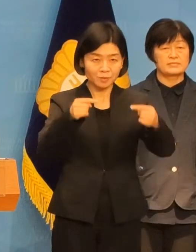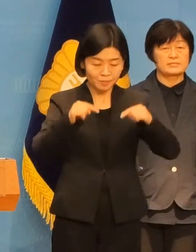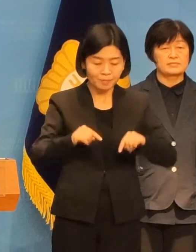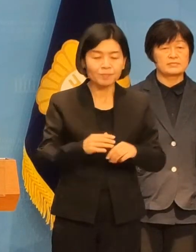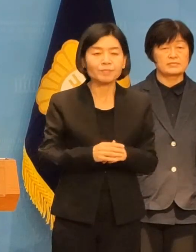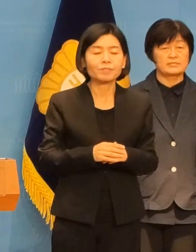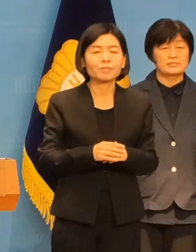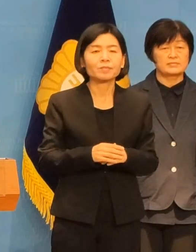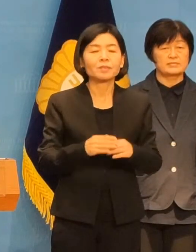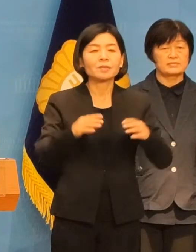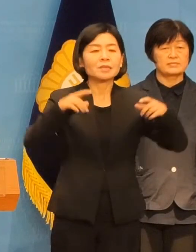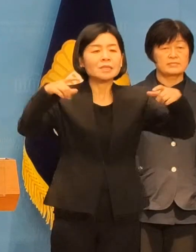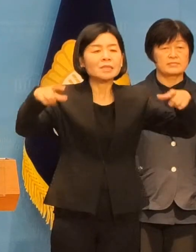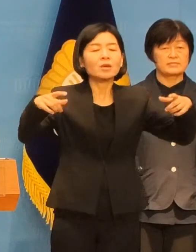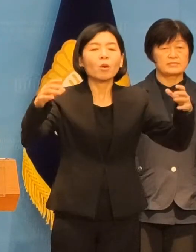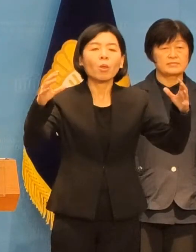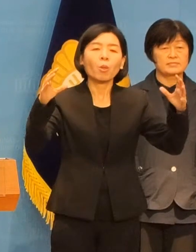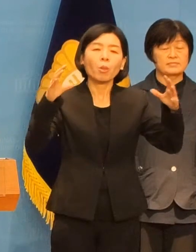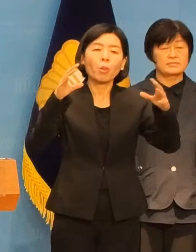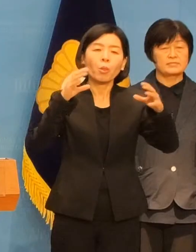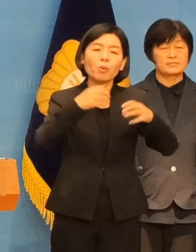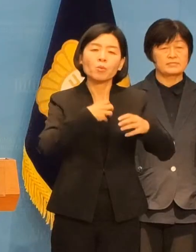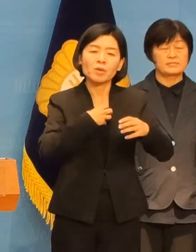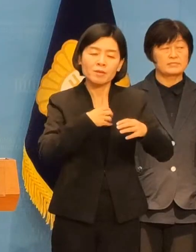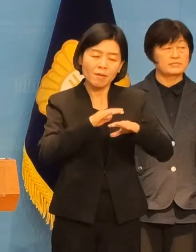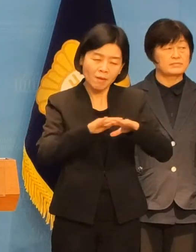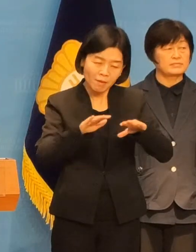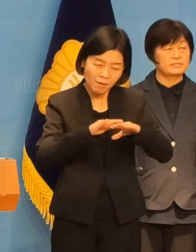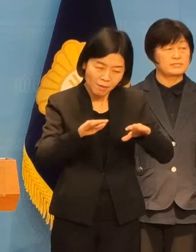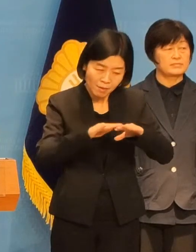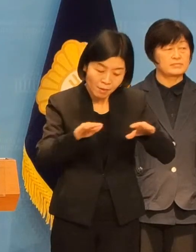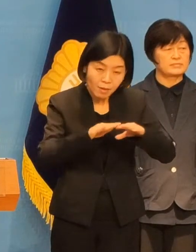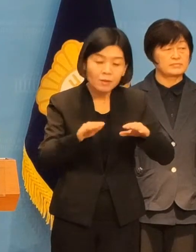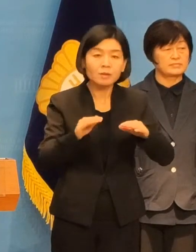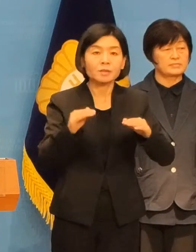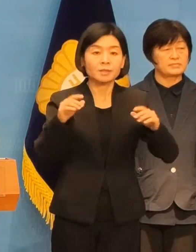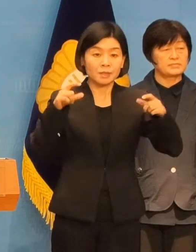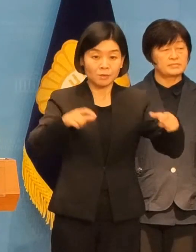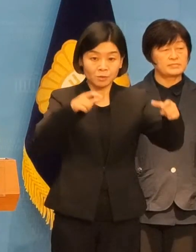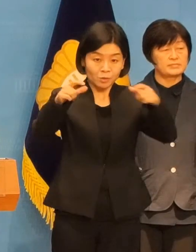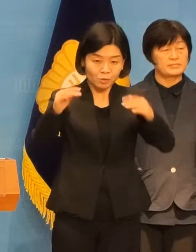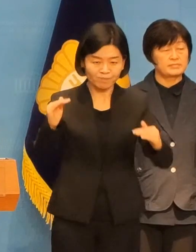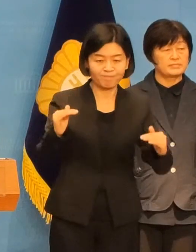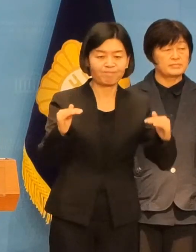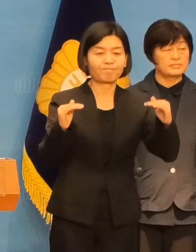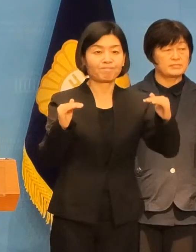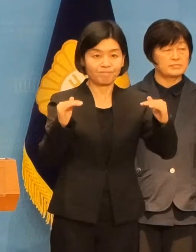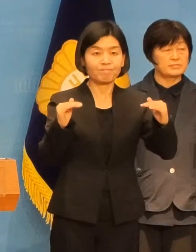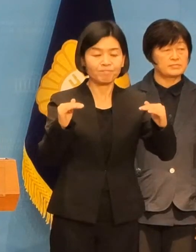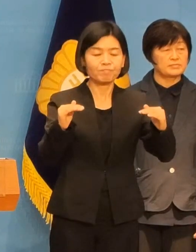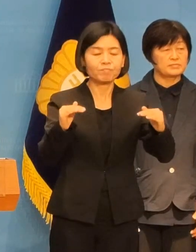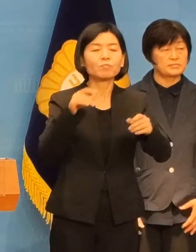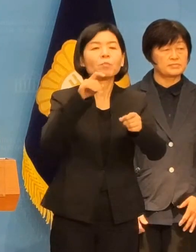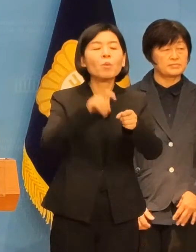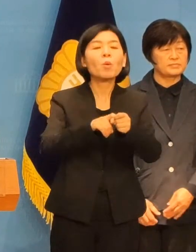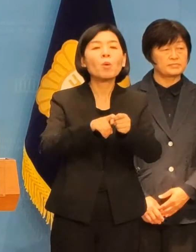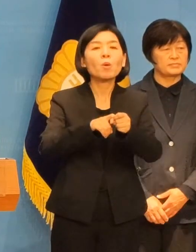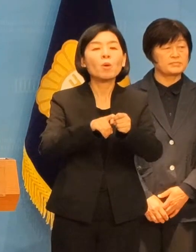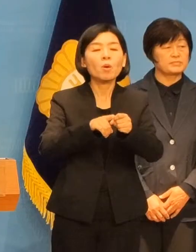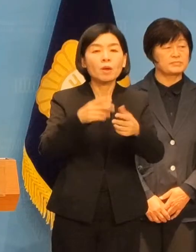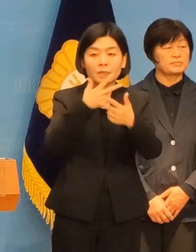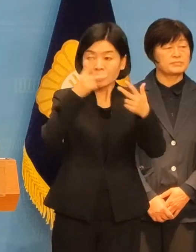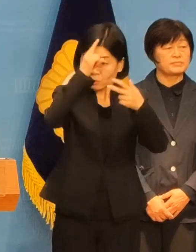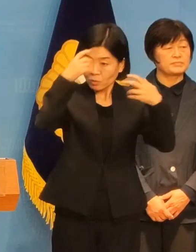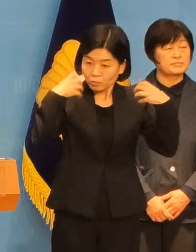지역 소멸과 지역 균형 발전을 막기 위해 이재명 정부가 도입하는 농어촌 기본소득이